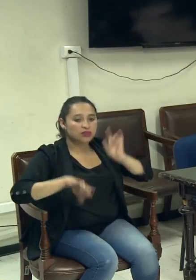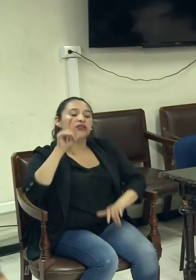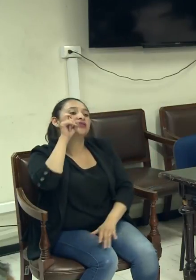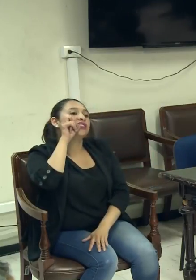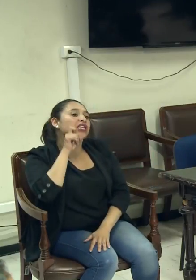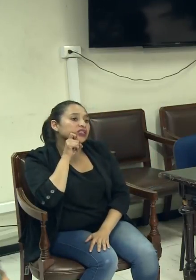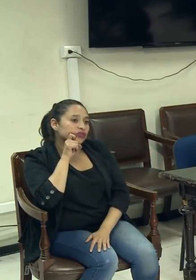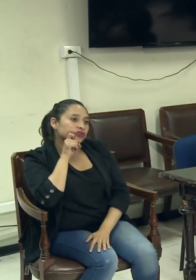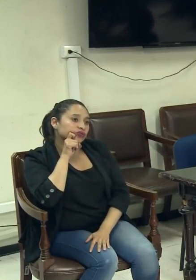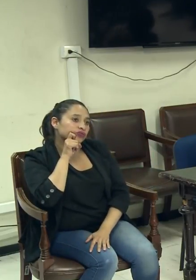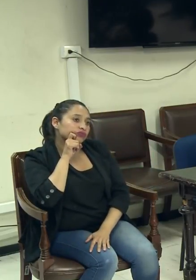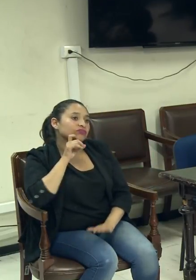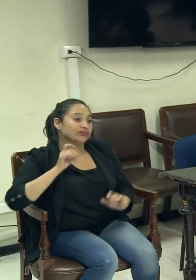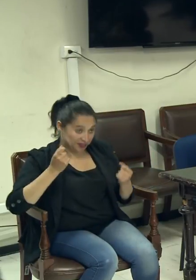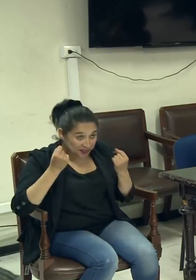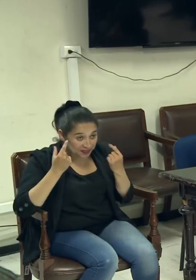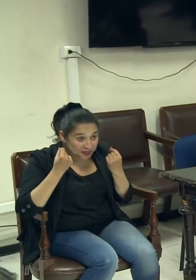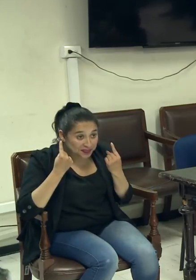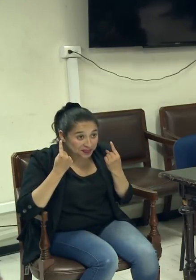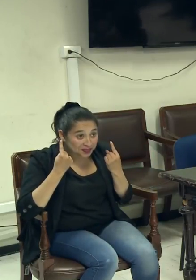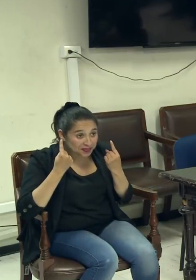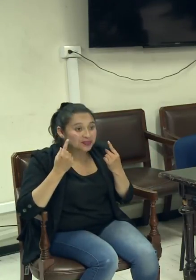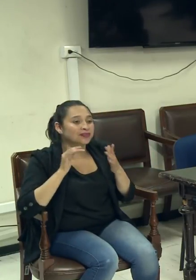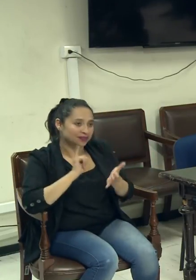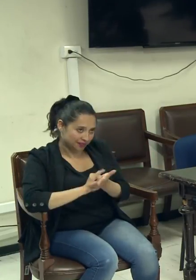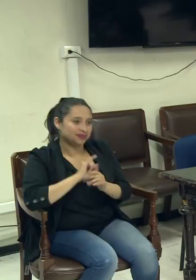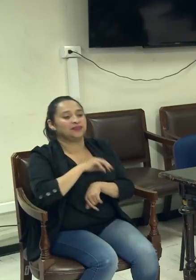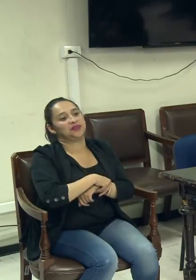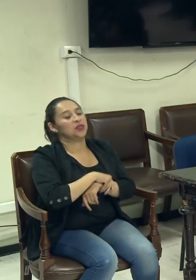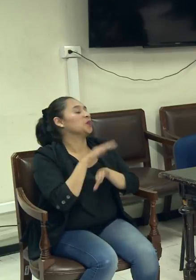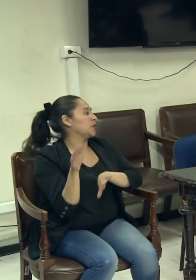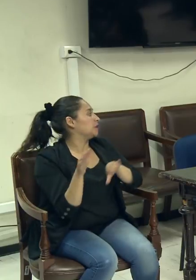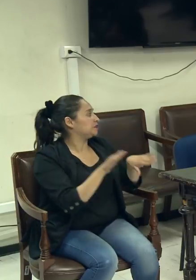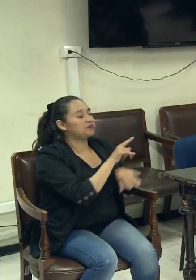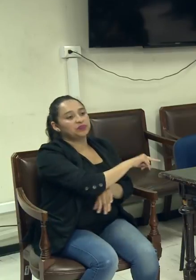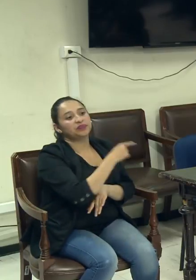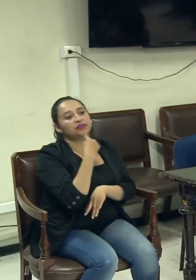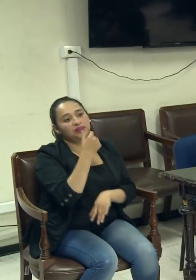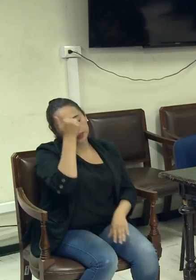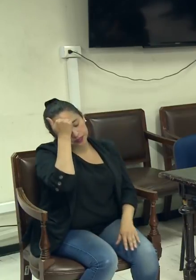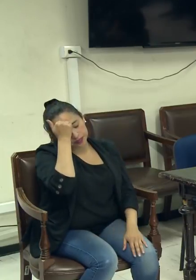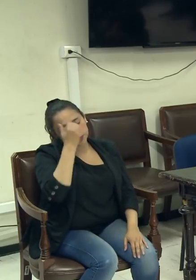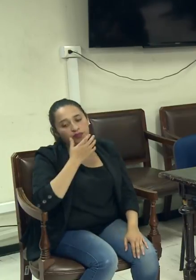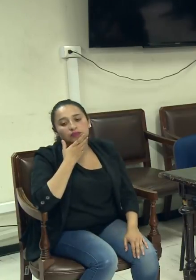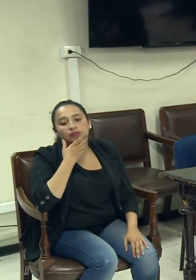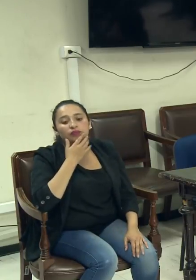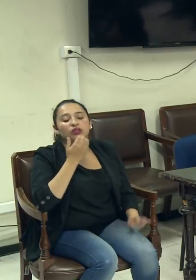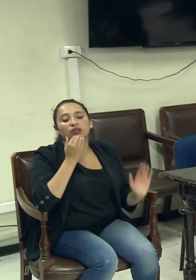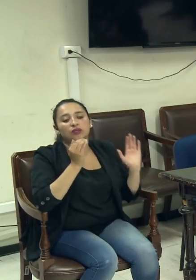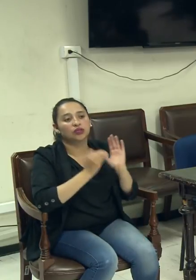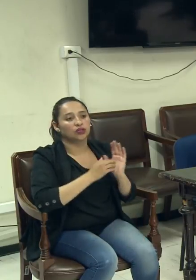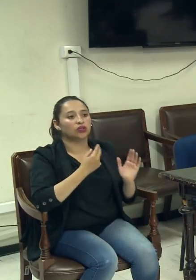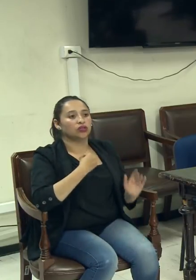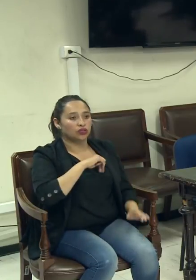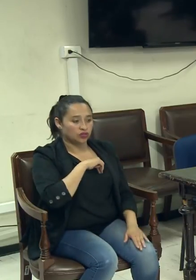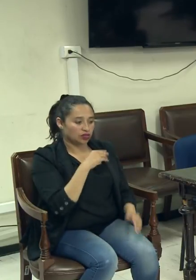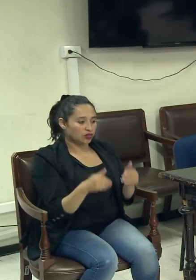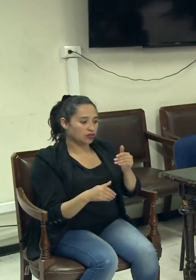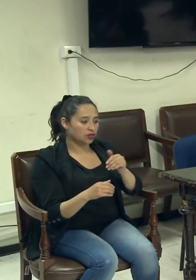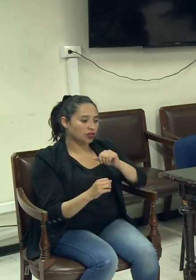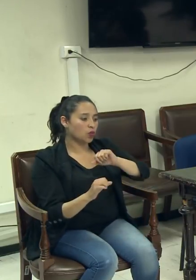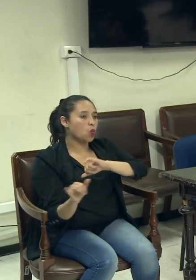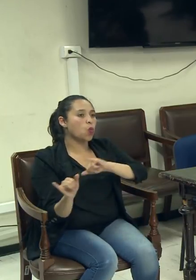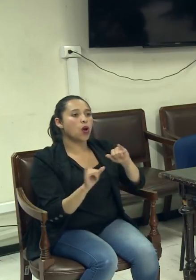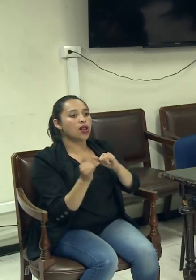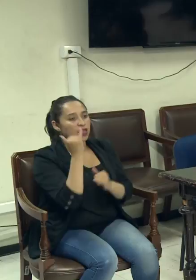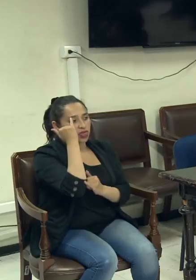aguantar. Esto significa que, por ejemplo, cuando nosotros fundamos la maestría en Derechos Humanos